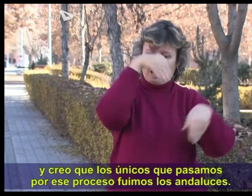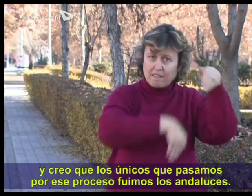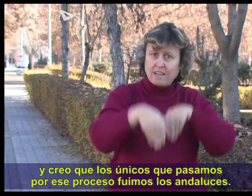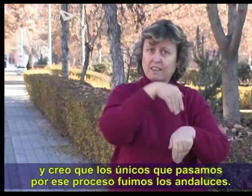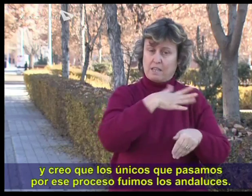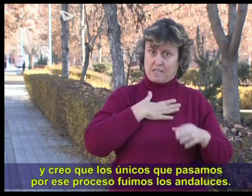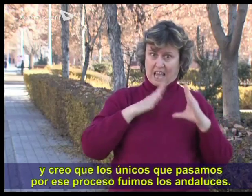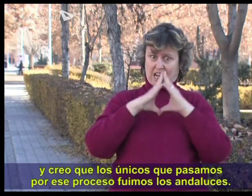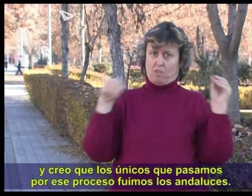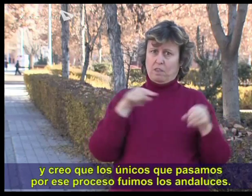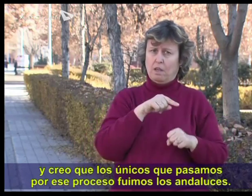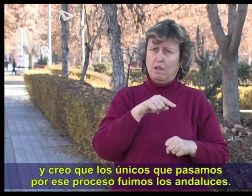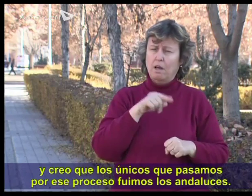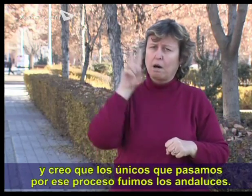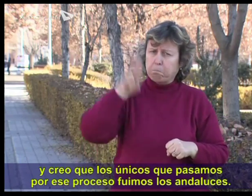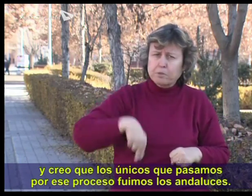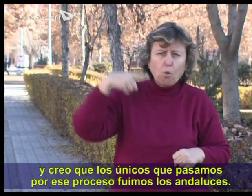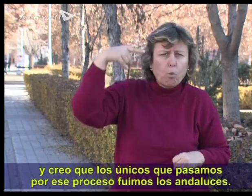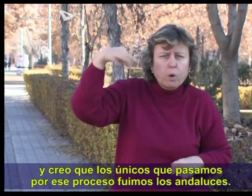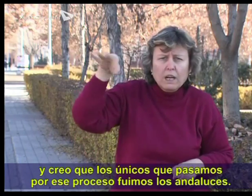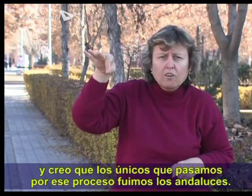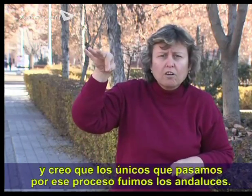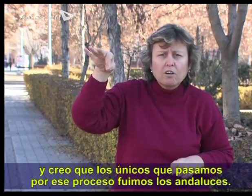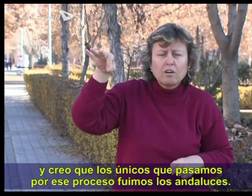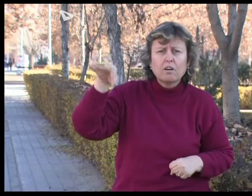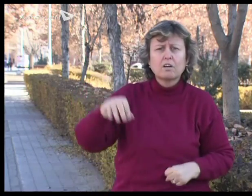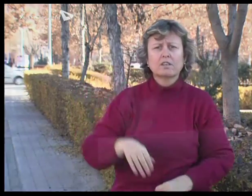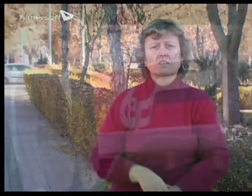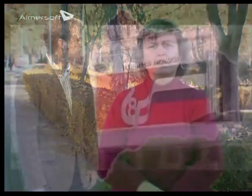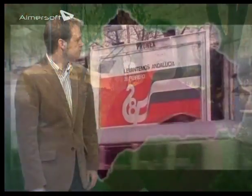proceso fuimos los andaluces.